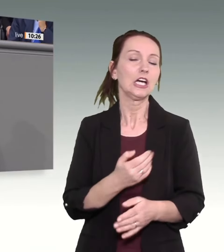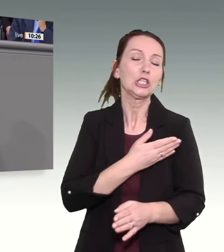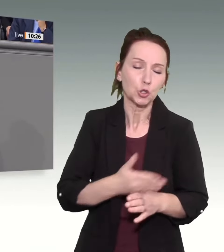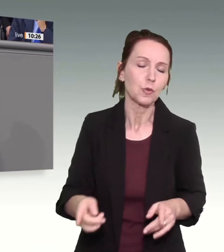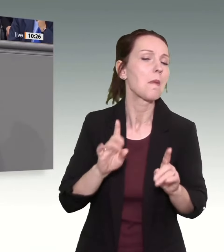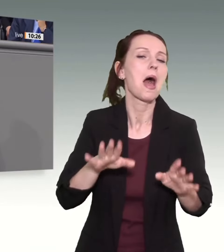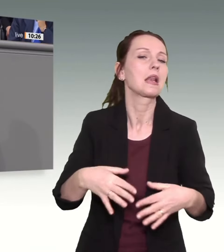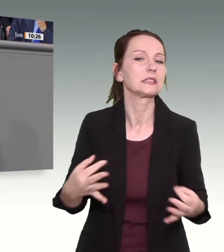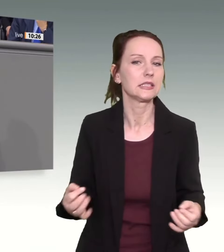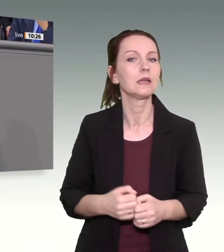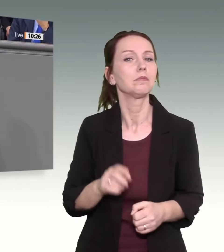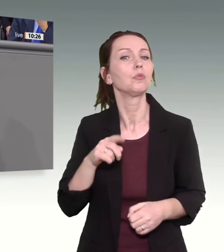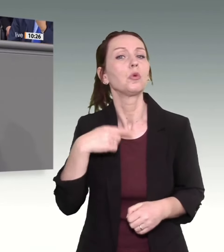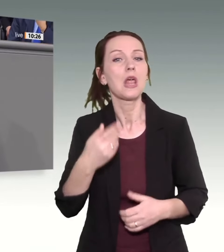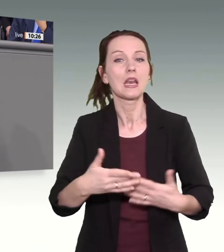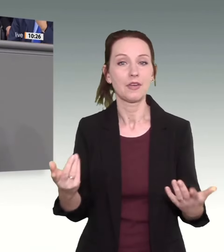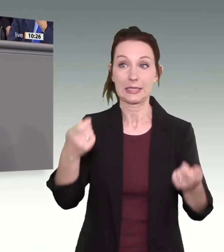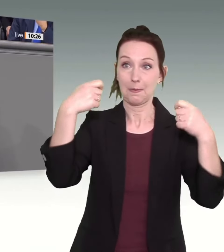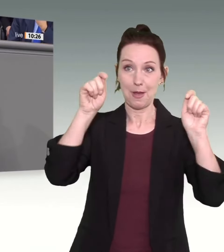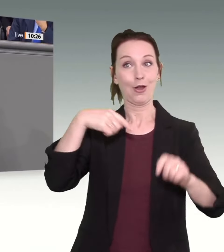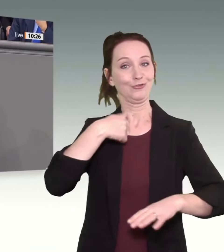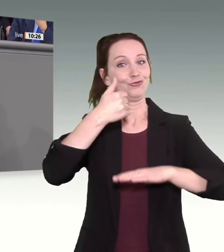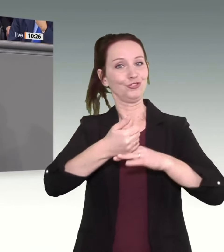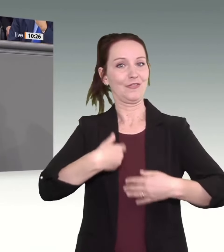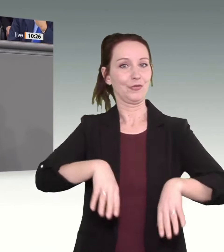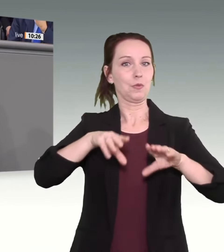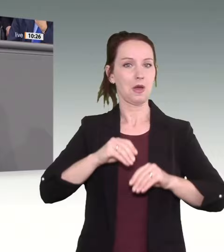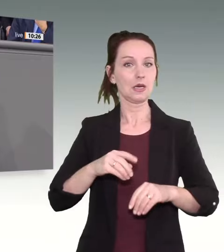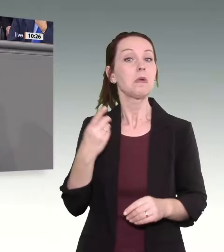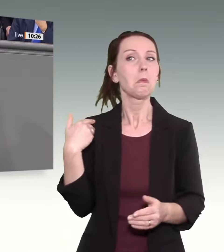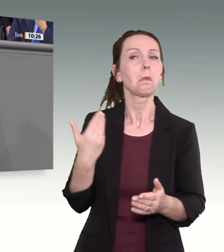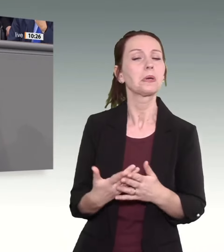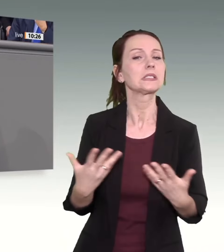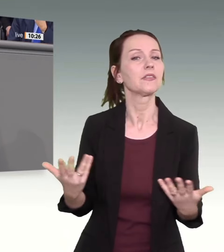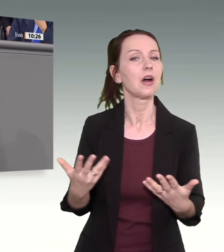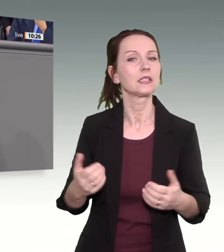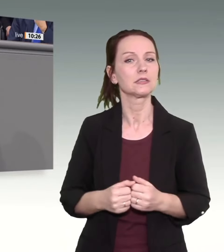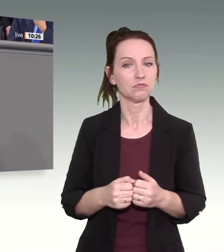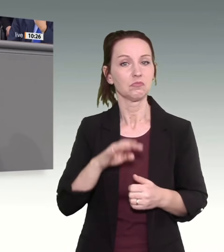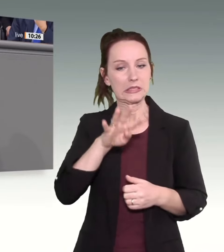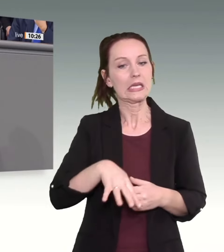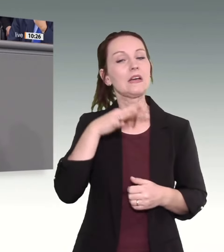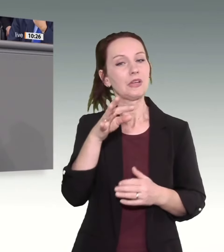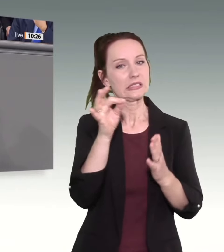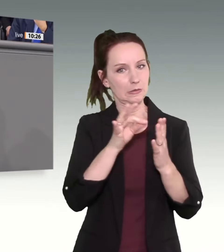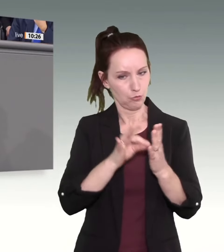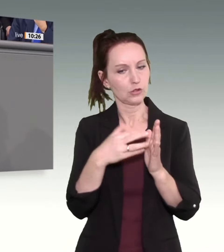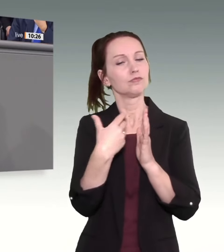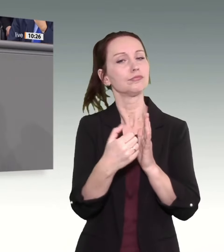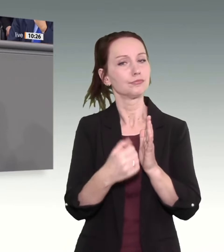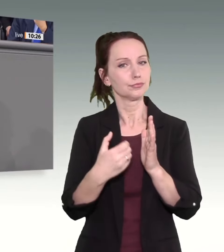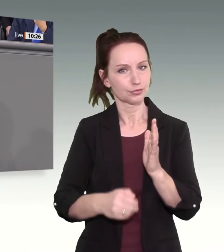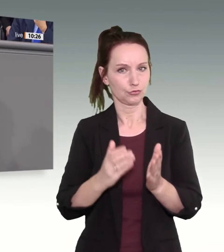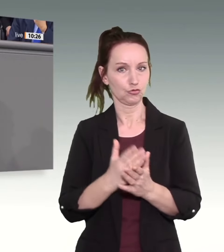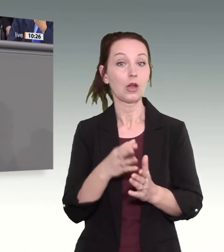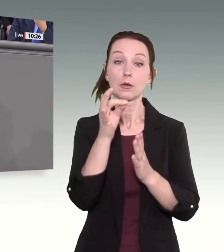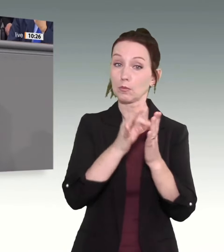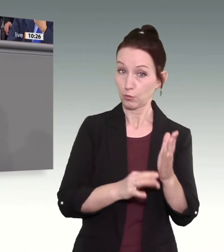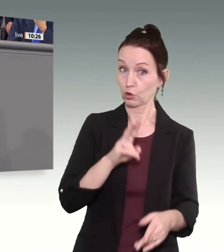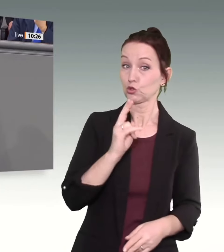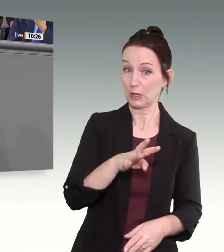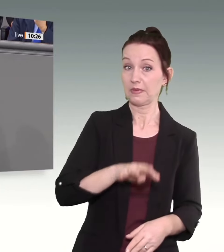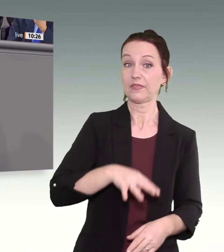Punkte sind dort identifiziert worden. Und das waren auch Punkte, die waren in Ordnung. Die hätten wir als Union an vielen Stellen auch mitgehen können. Aber jetzt, ein halbes